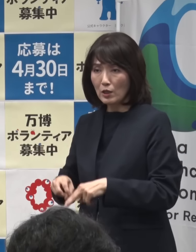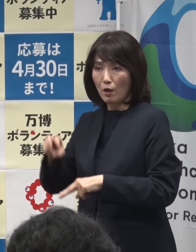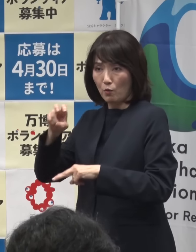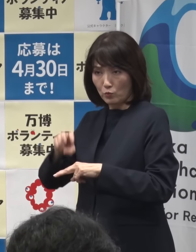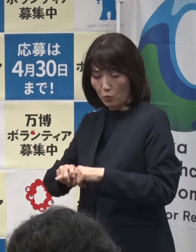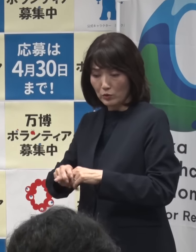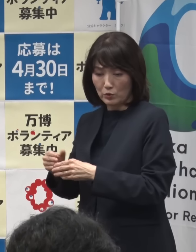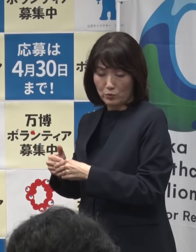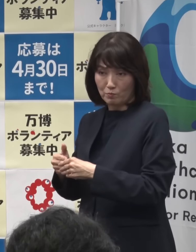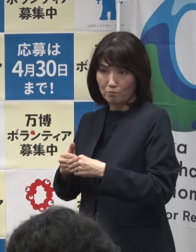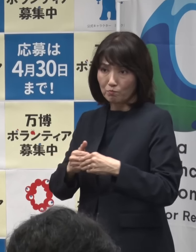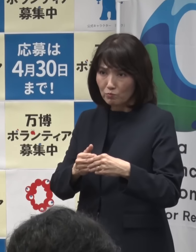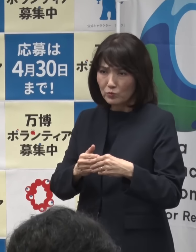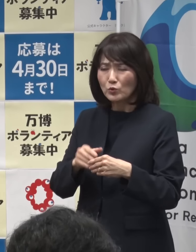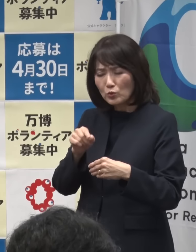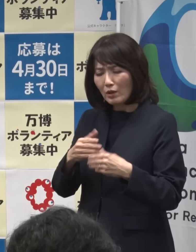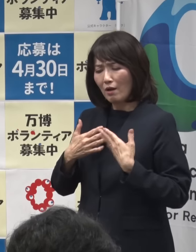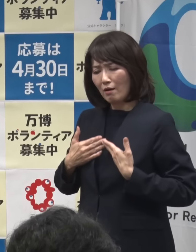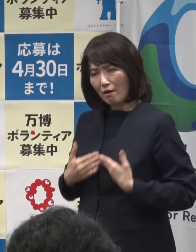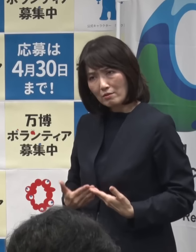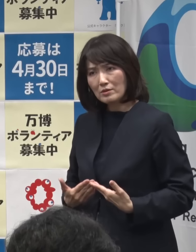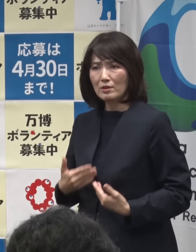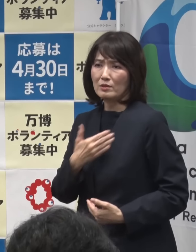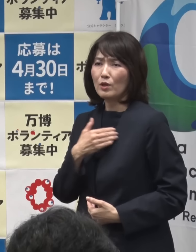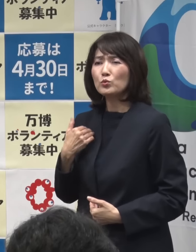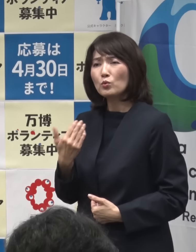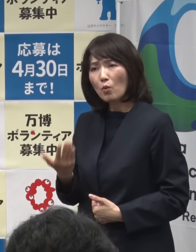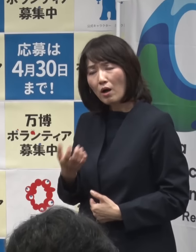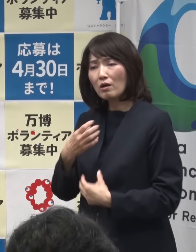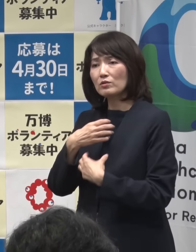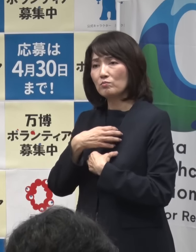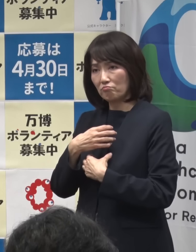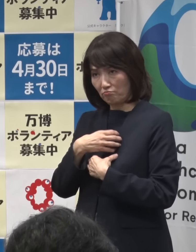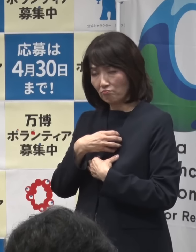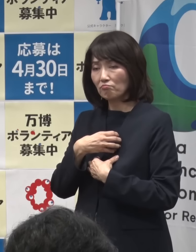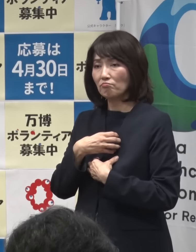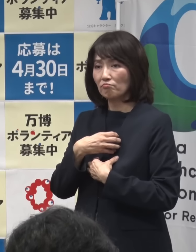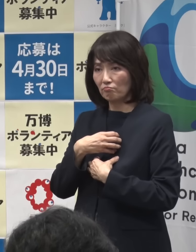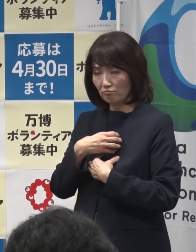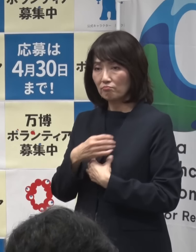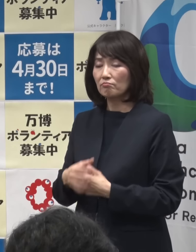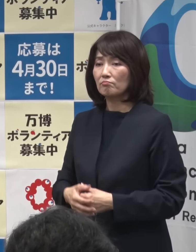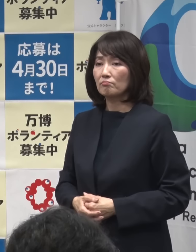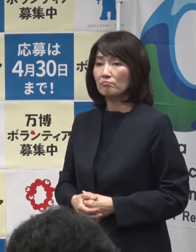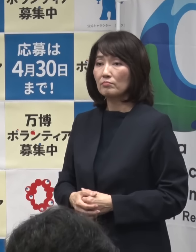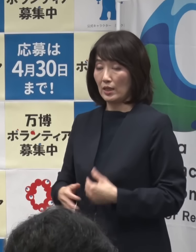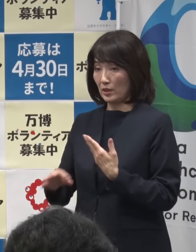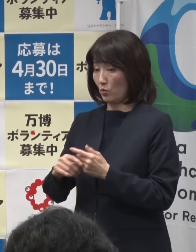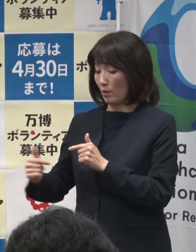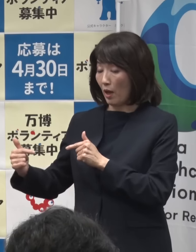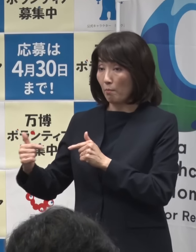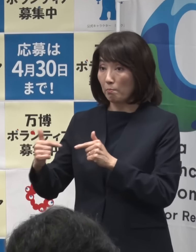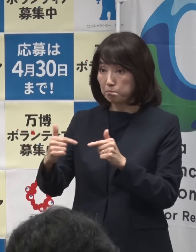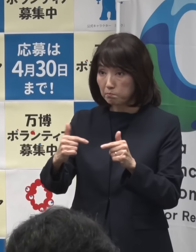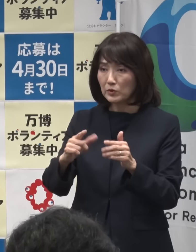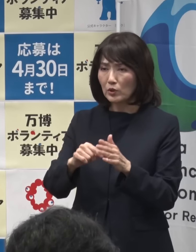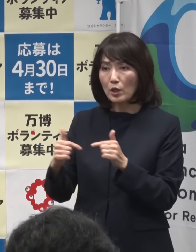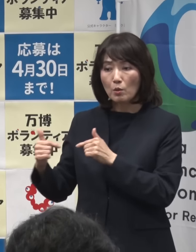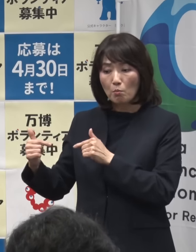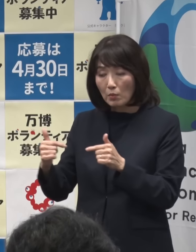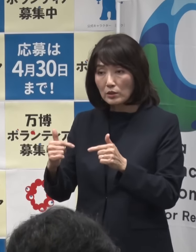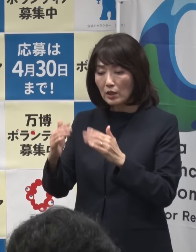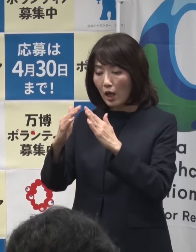れていくっていうことが、果たして安全にできるのかどうかっていうふうな懸念であったりとか、あとは、バスで行った際に、バスから